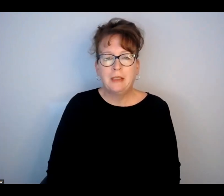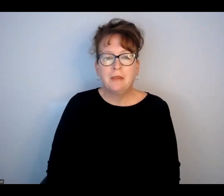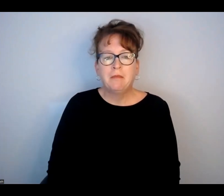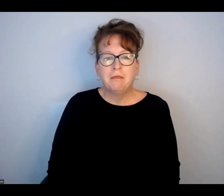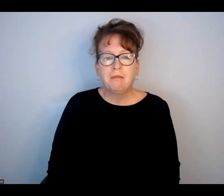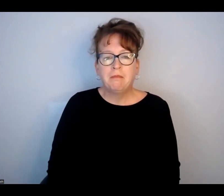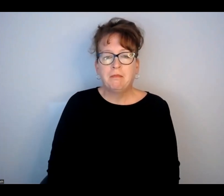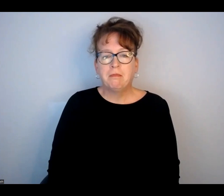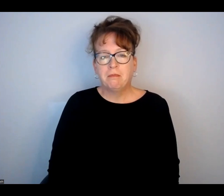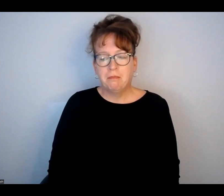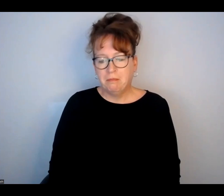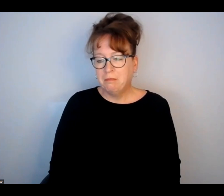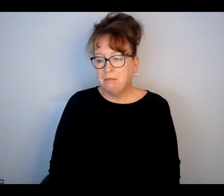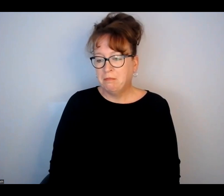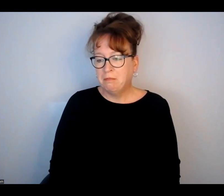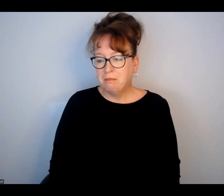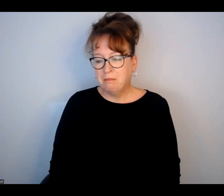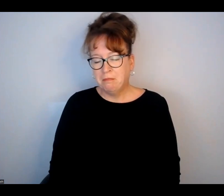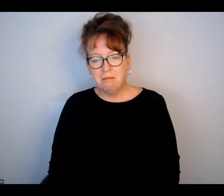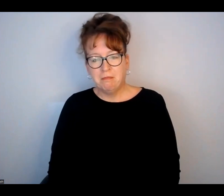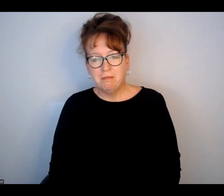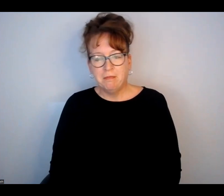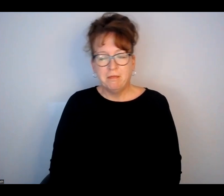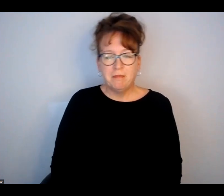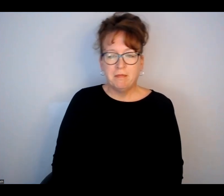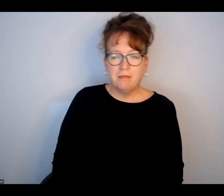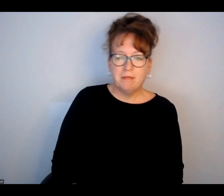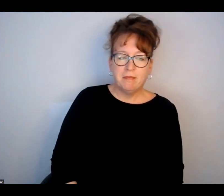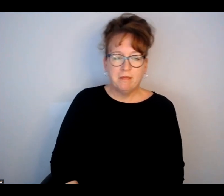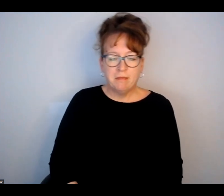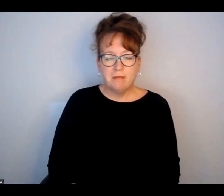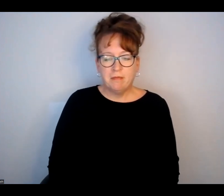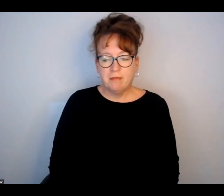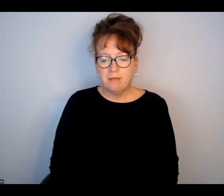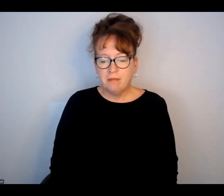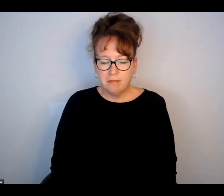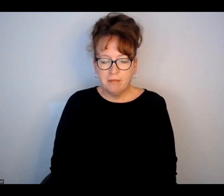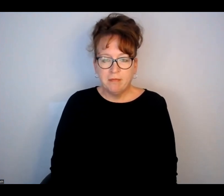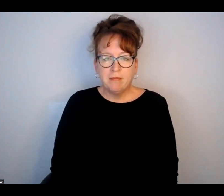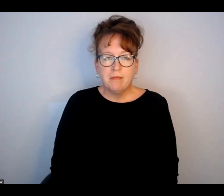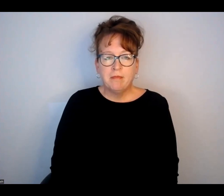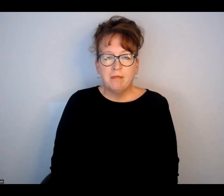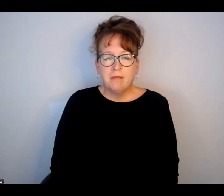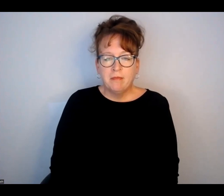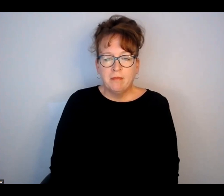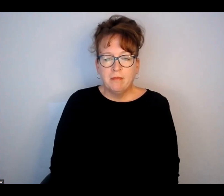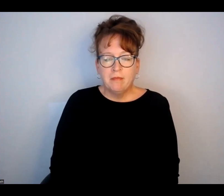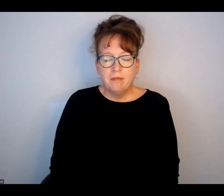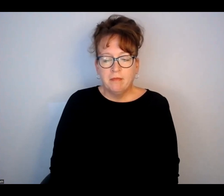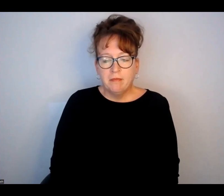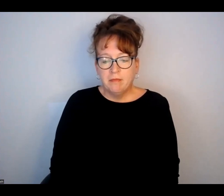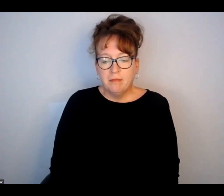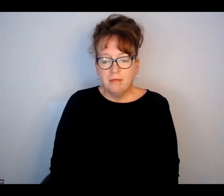más general que no es algo que que se tenga que escuchar ahora okay Ahora primero